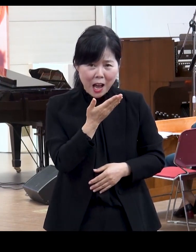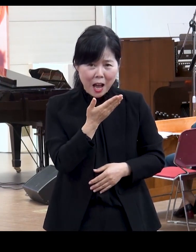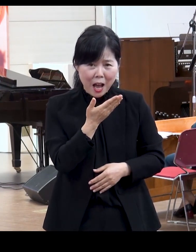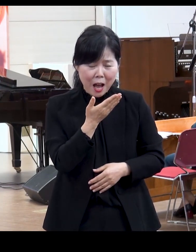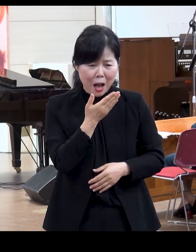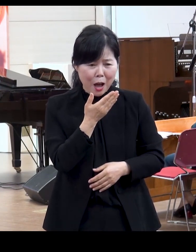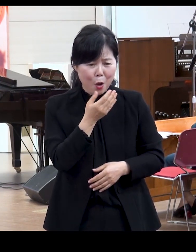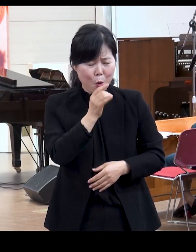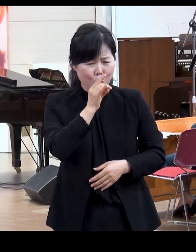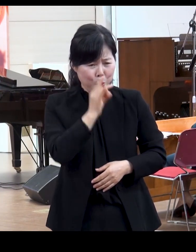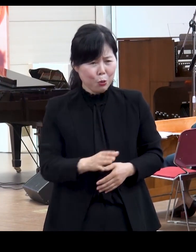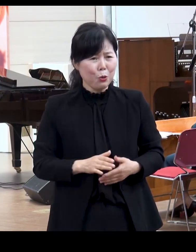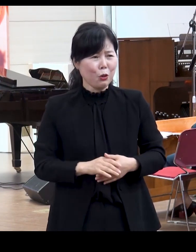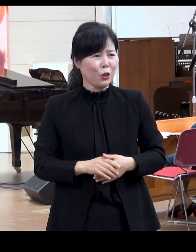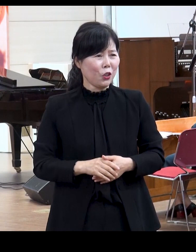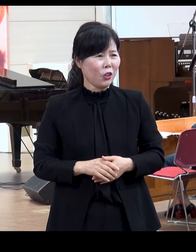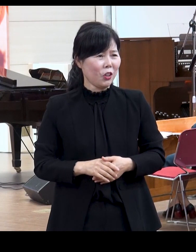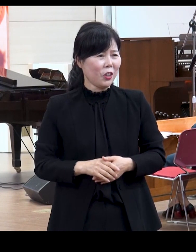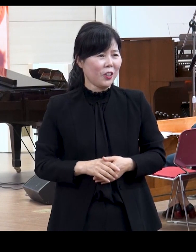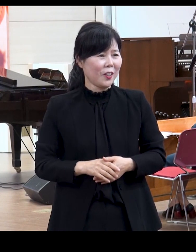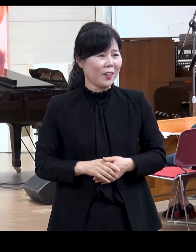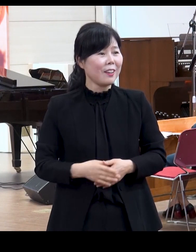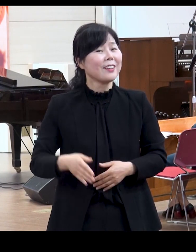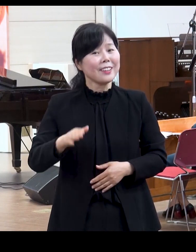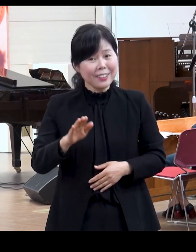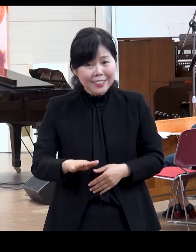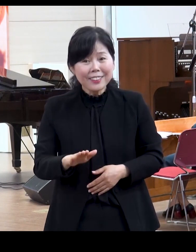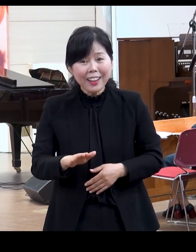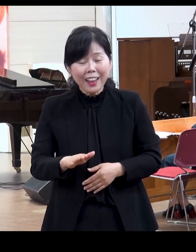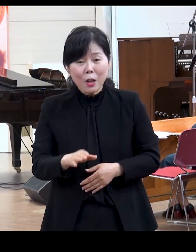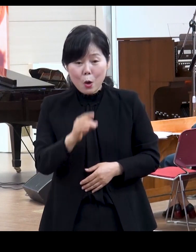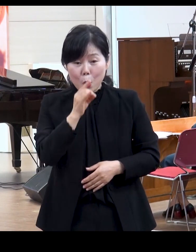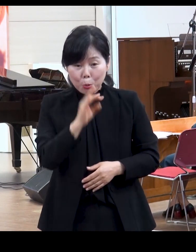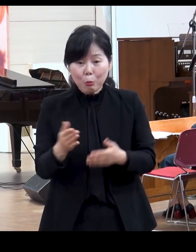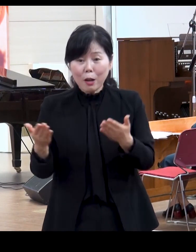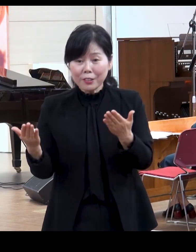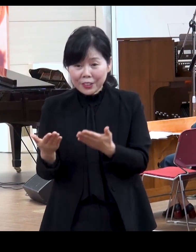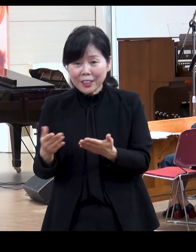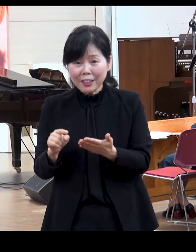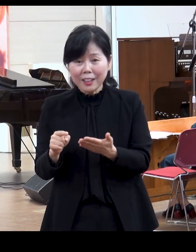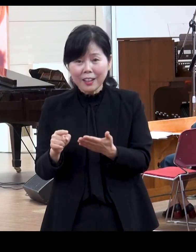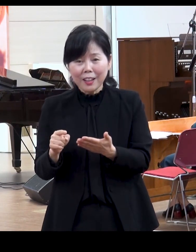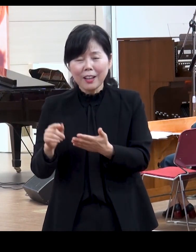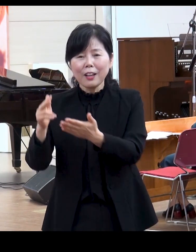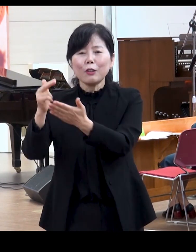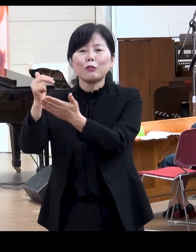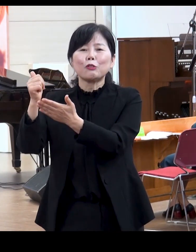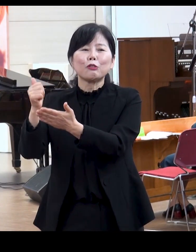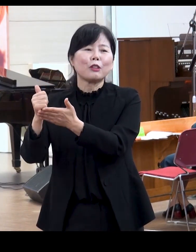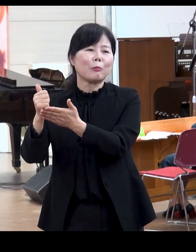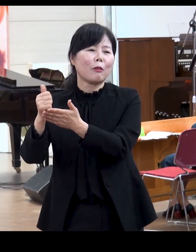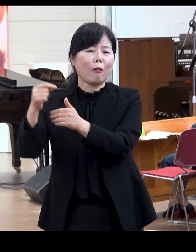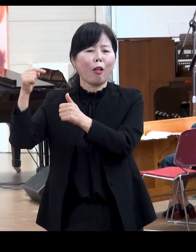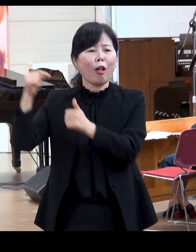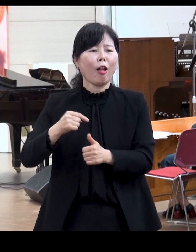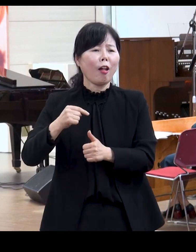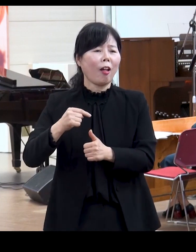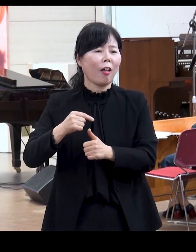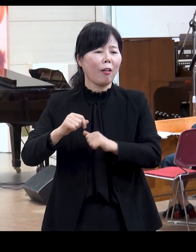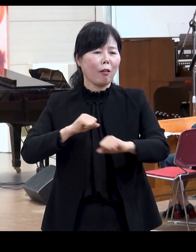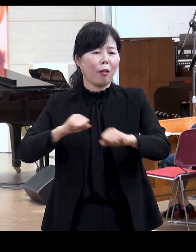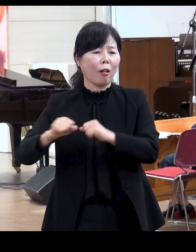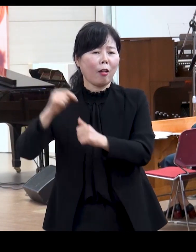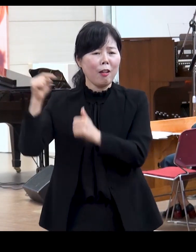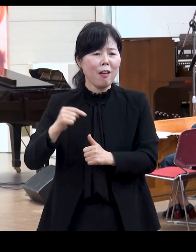있냐, 그 말이에요. 이건 불가능한 일이죠. 자, 그런데 이 불가능한 일을 우리 주님은 우리 보고